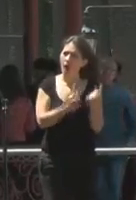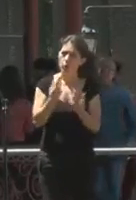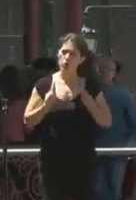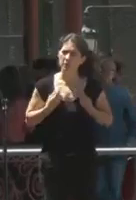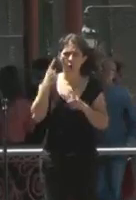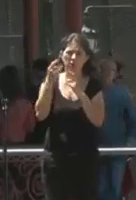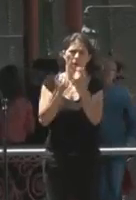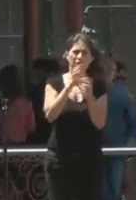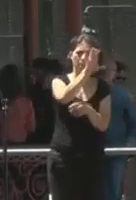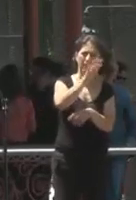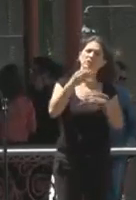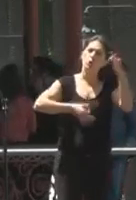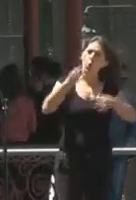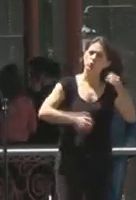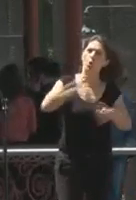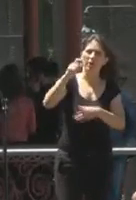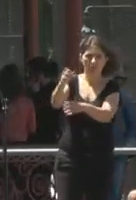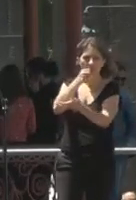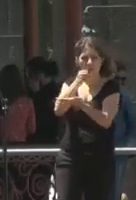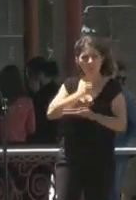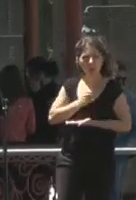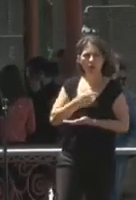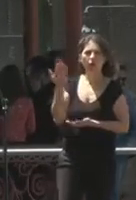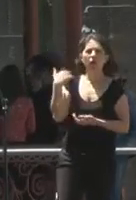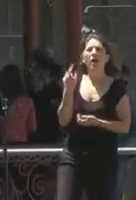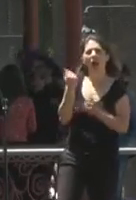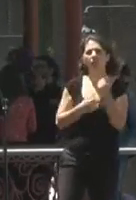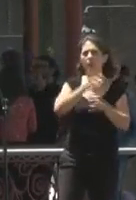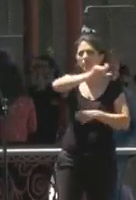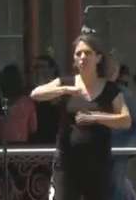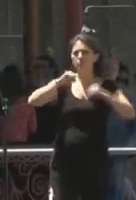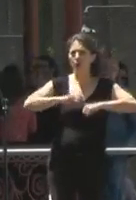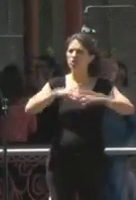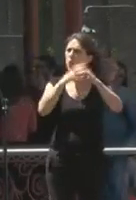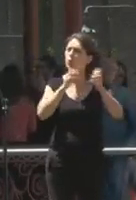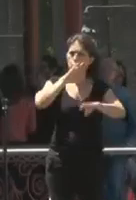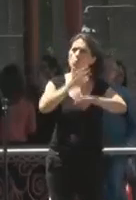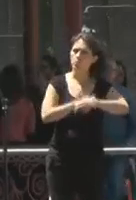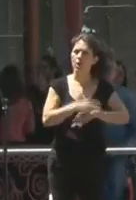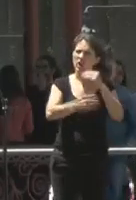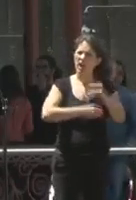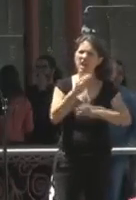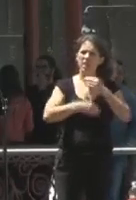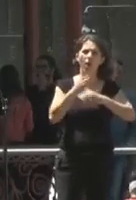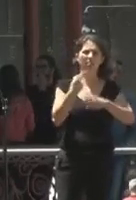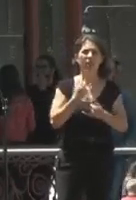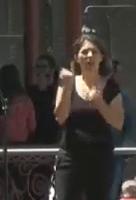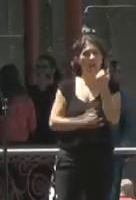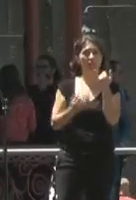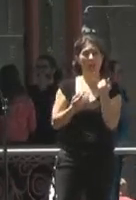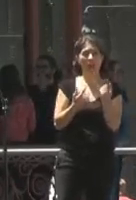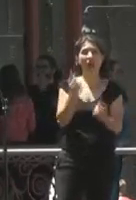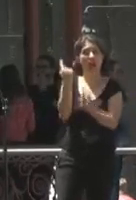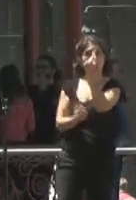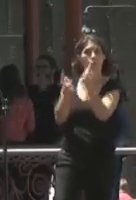más justo y más democrático. Nuestros mayores cumplieron el acuerdo, nuestros mayores hicieron lo que había que hacer, pero algunos traicionaron ese